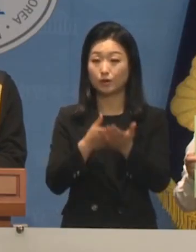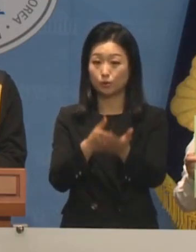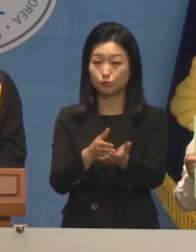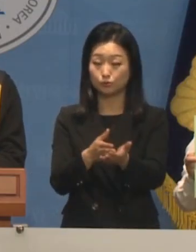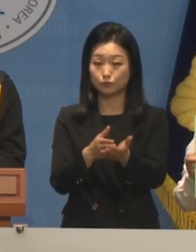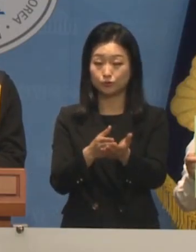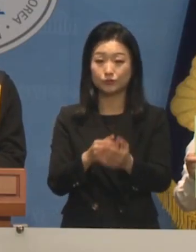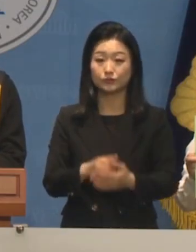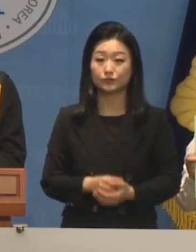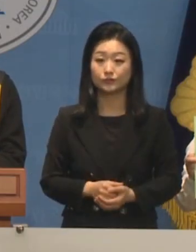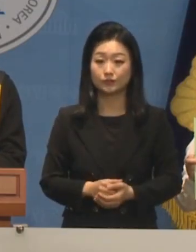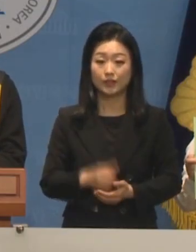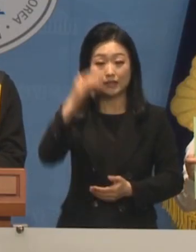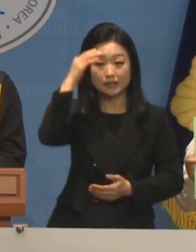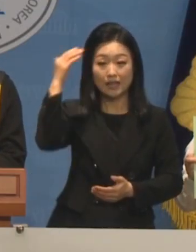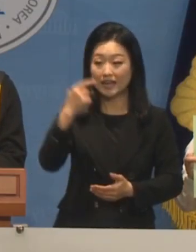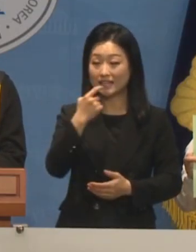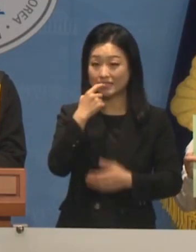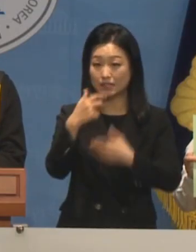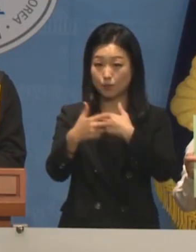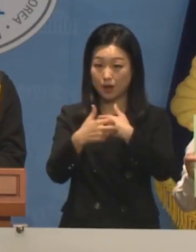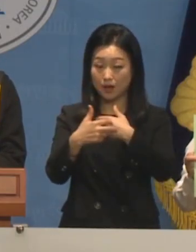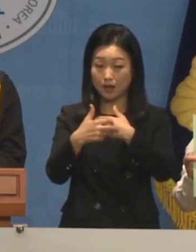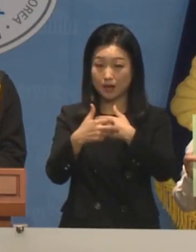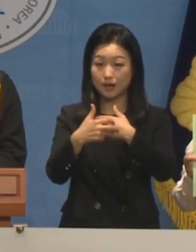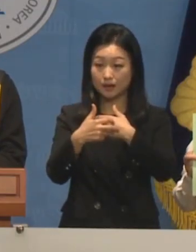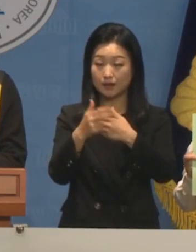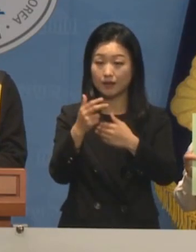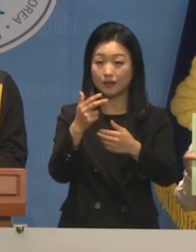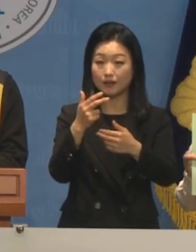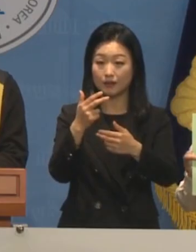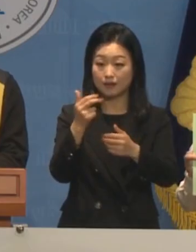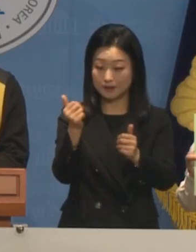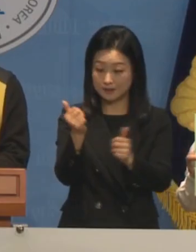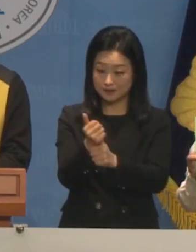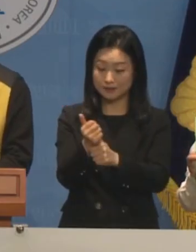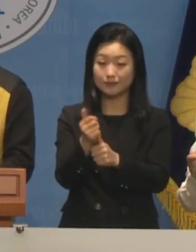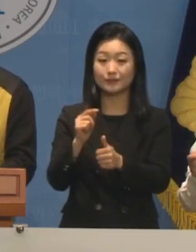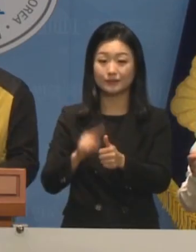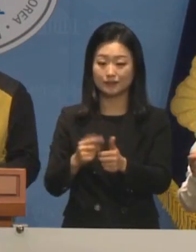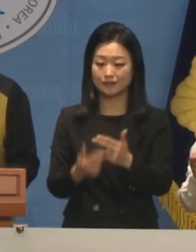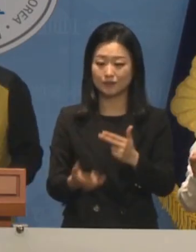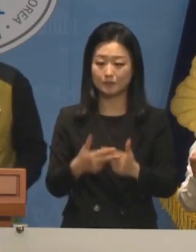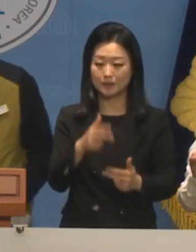대해서 대한치과 위생사 협회장님의 말씀을 듣도록